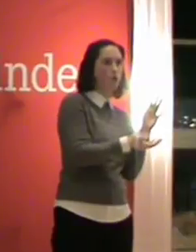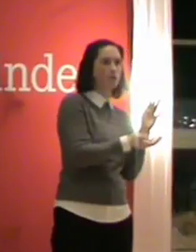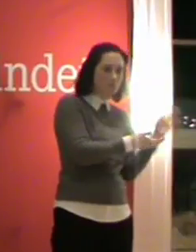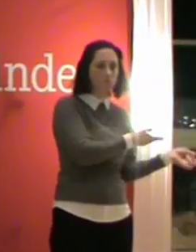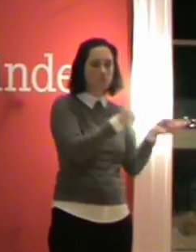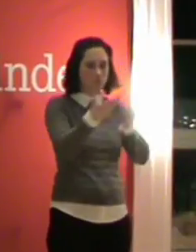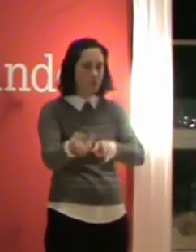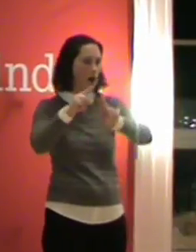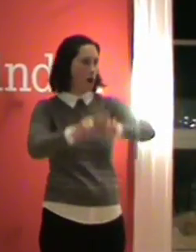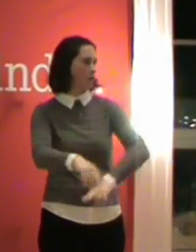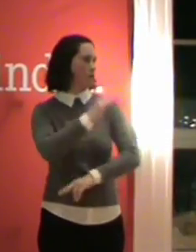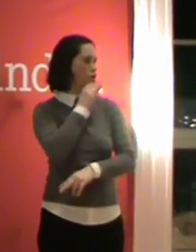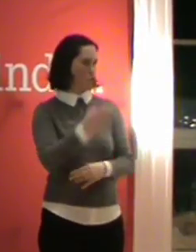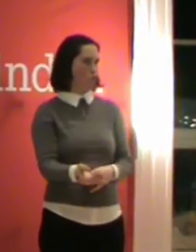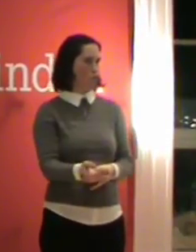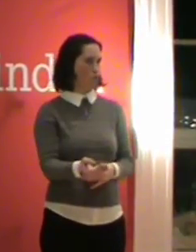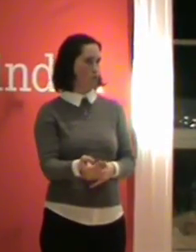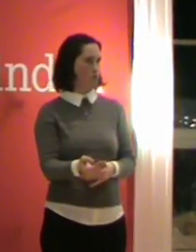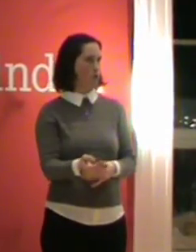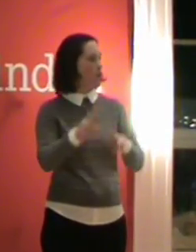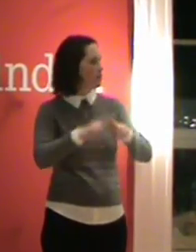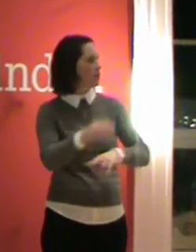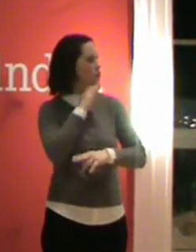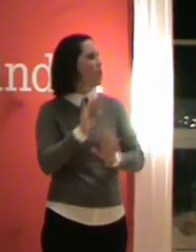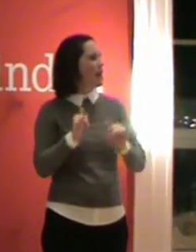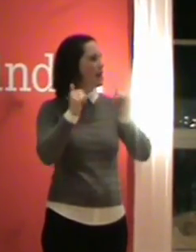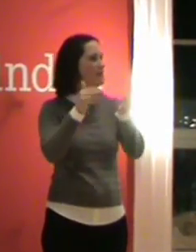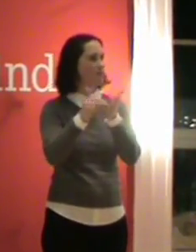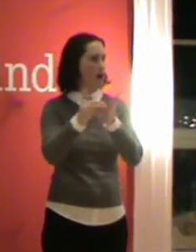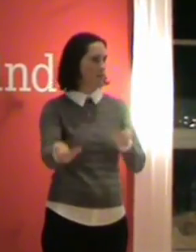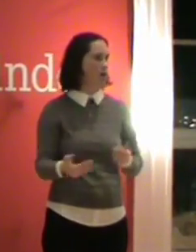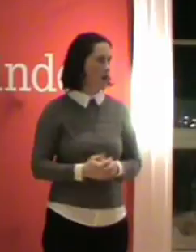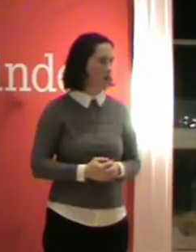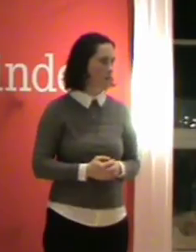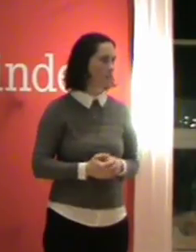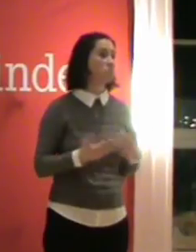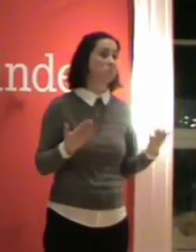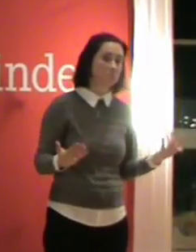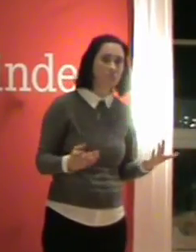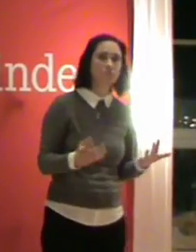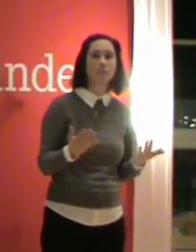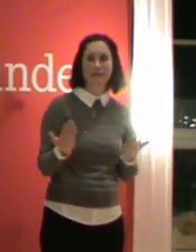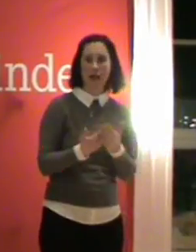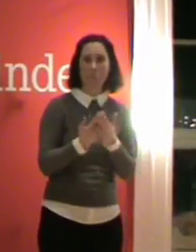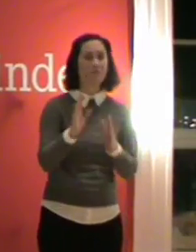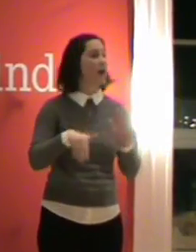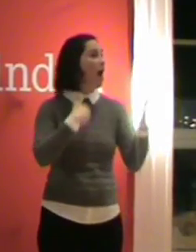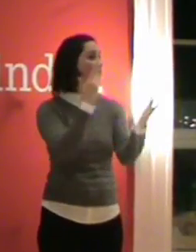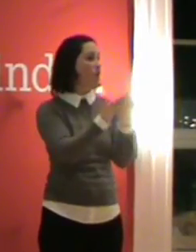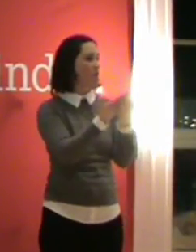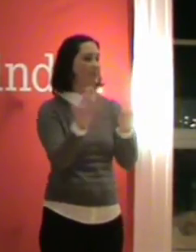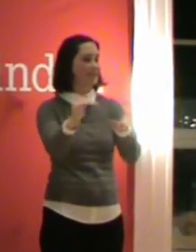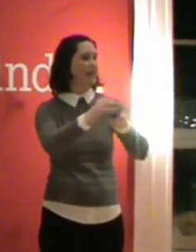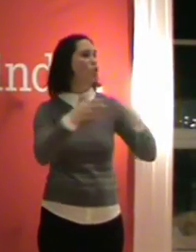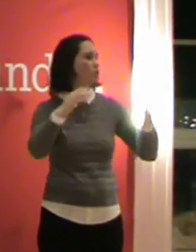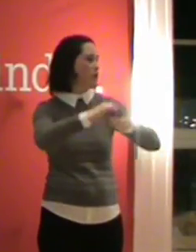gehört dann eben auch eine Rente, die ausreicht, um dieses Leben so zu führen. Und da ist es die Aufgabe, ich glaube, diese große Koalition